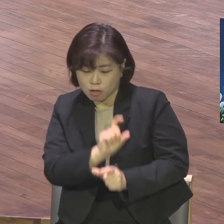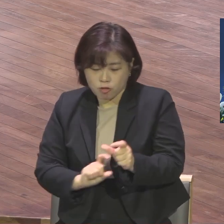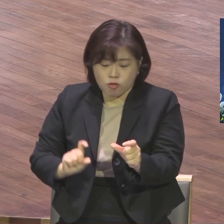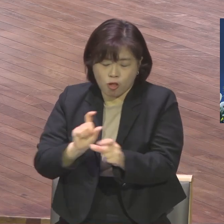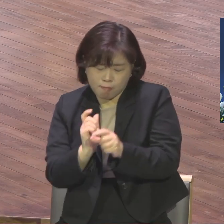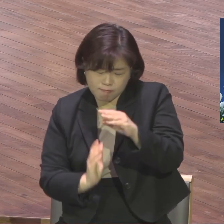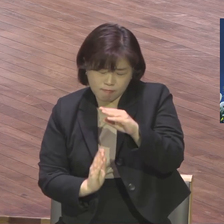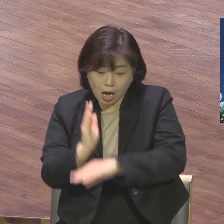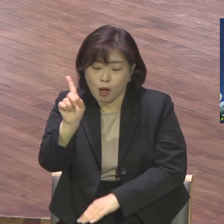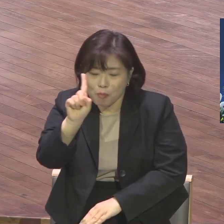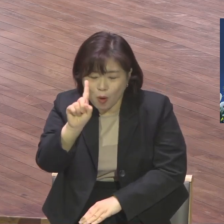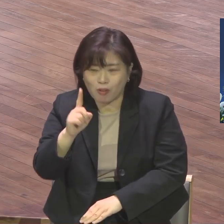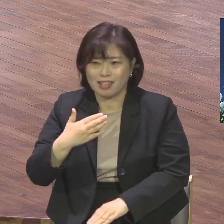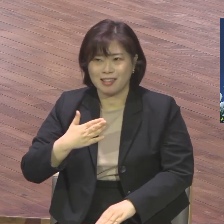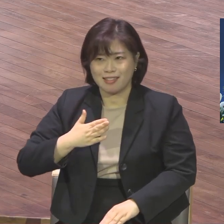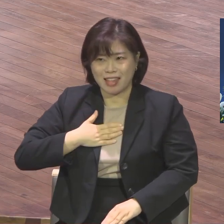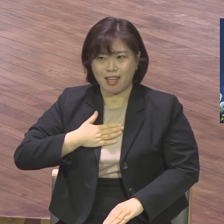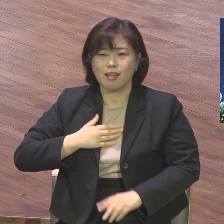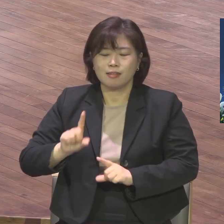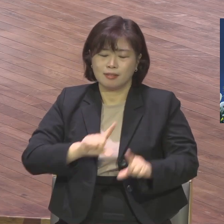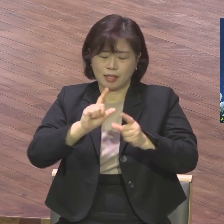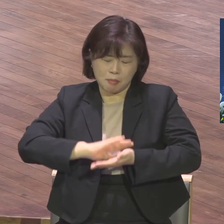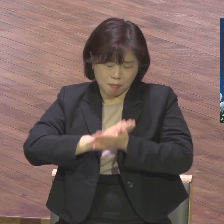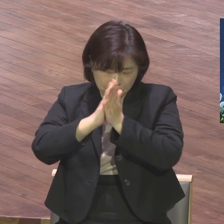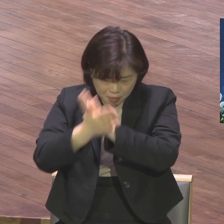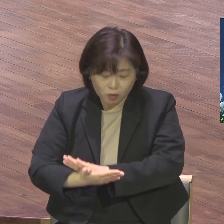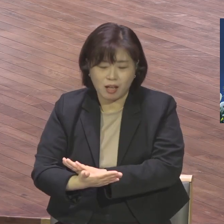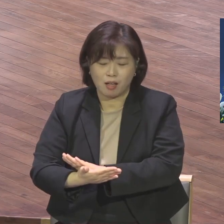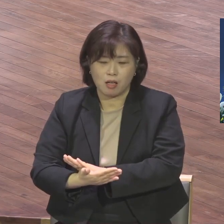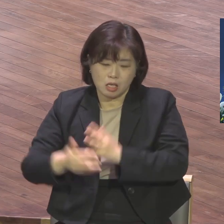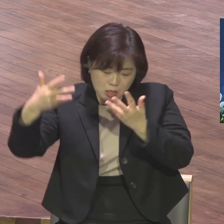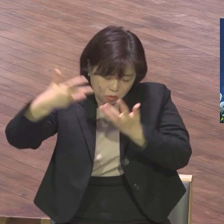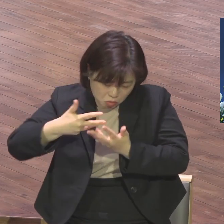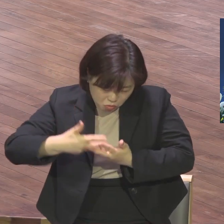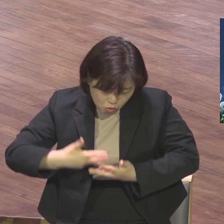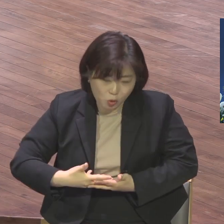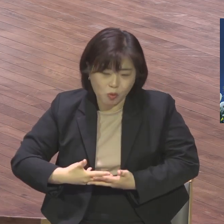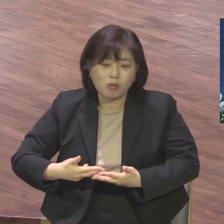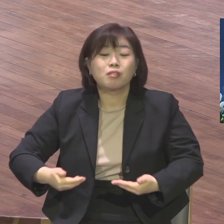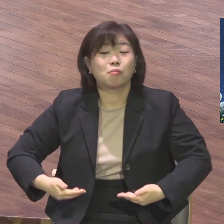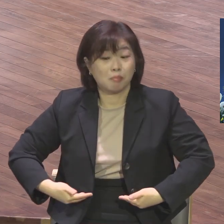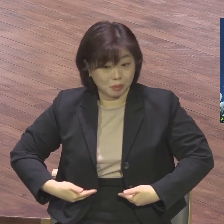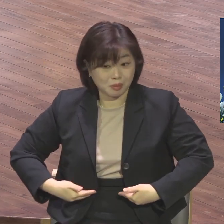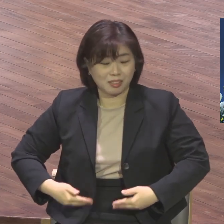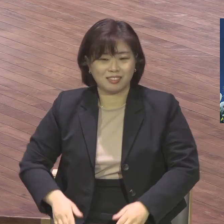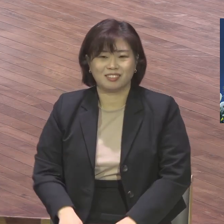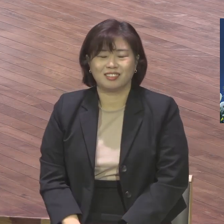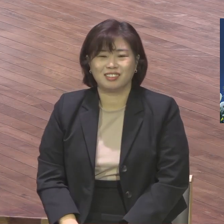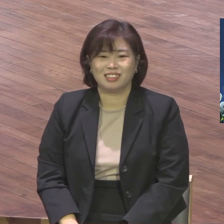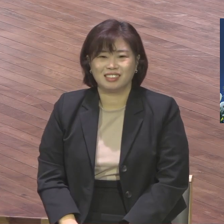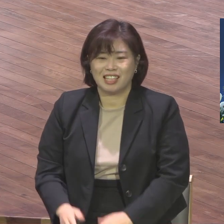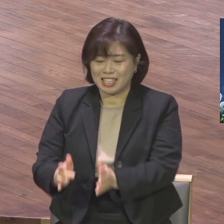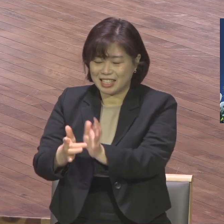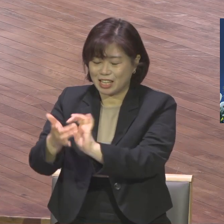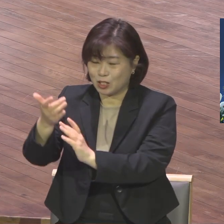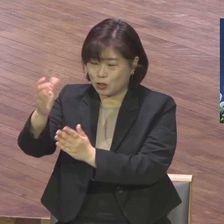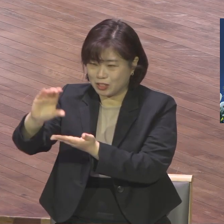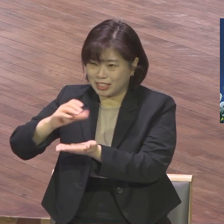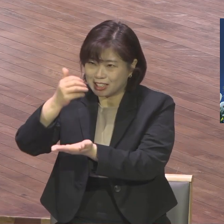바랍니다. 자, 그러면 여러분 개인과 가정과 이 직장과 삶의 전부분에 뭐가